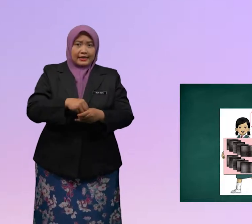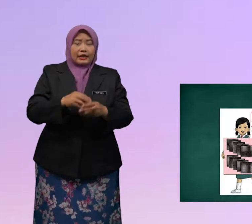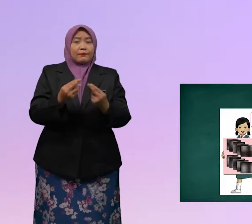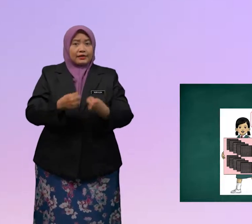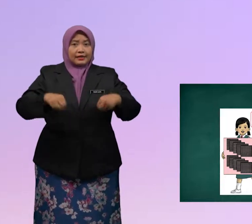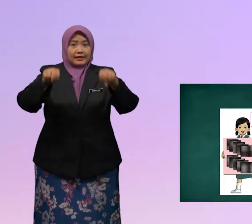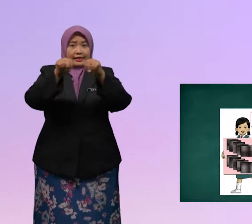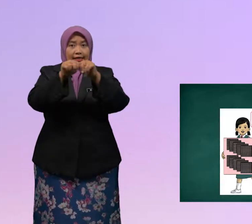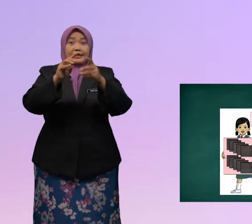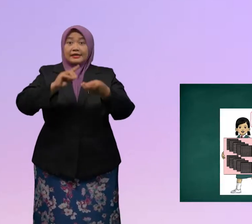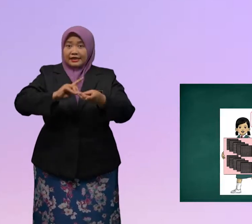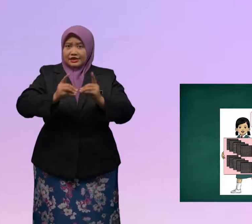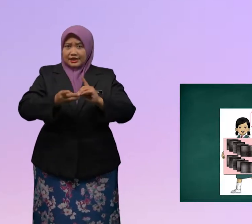dalam nilai digit.